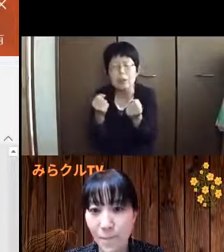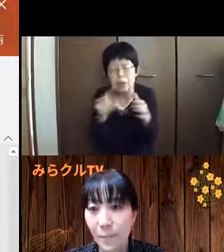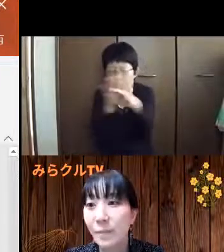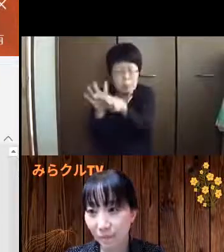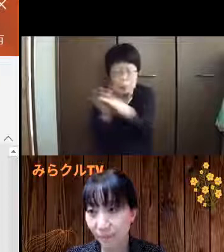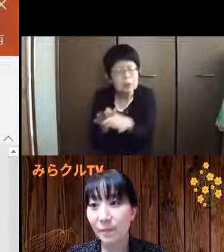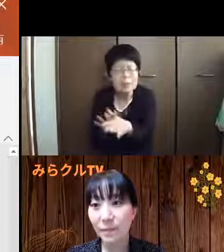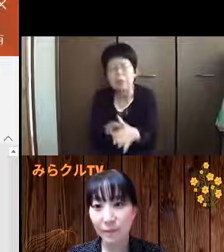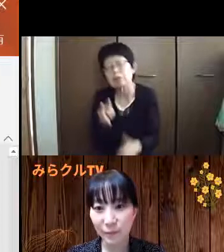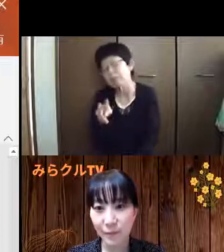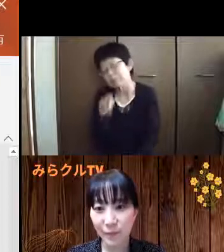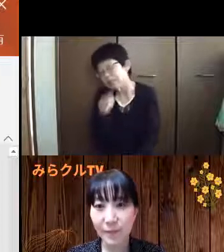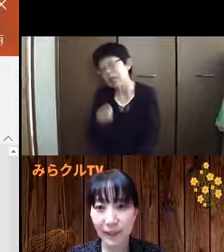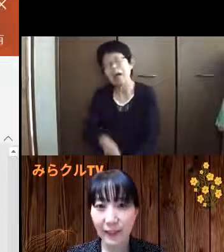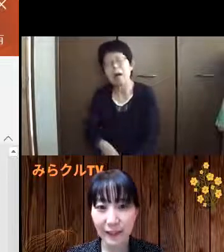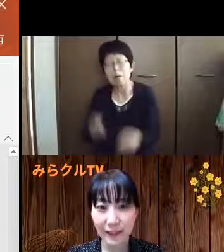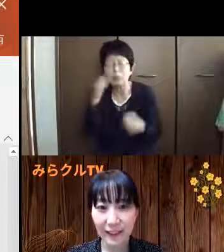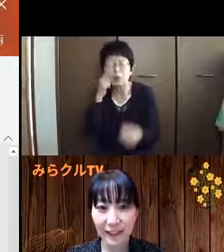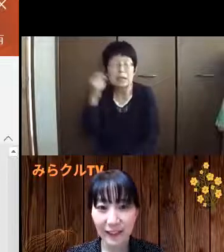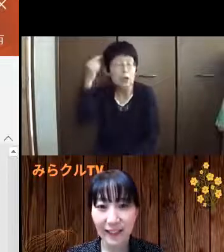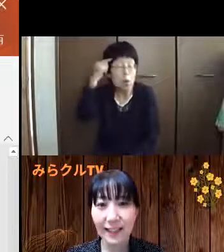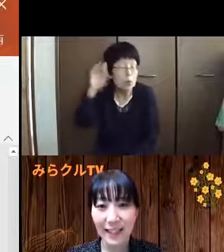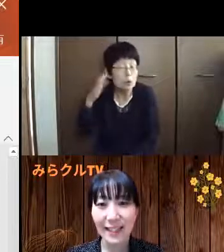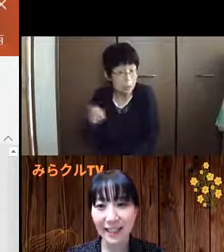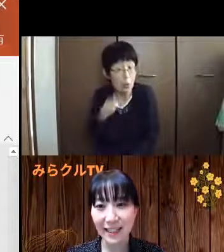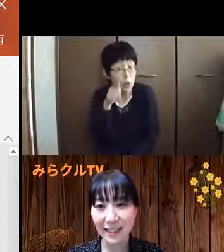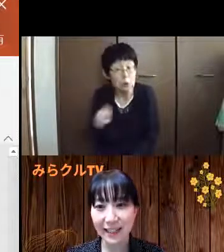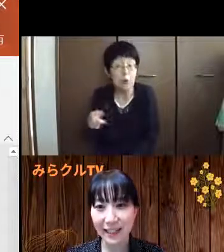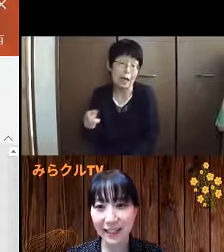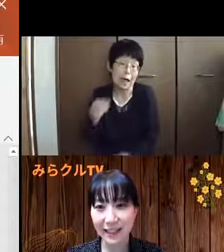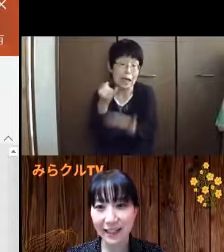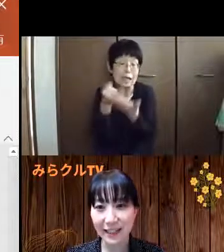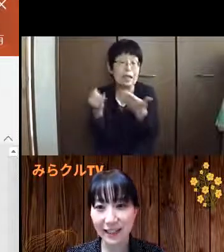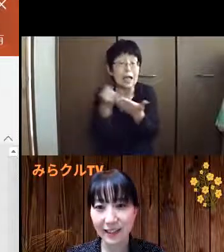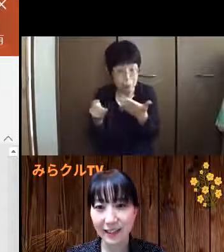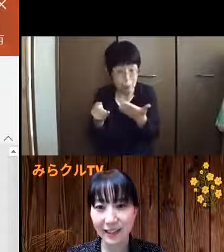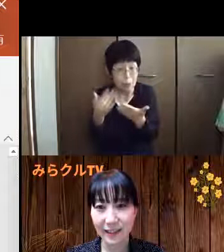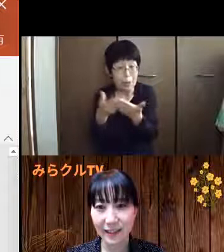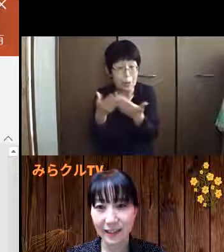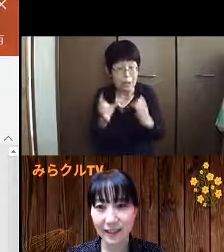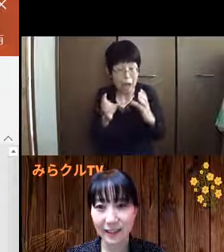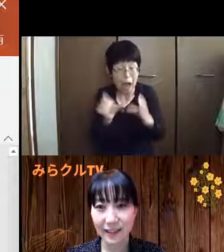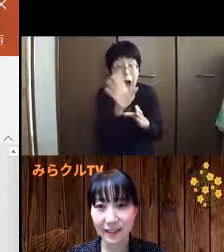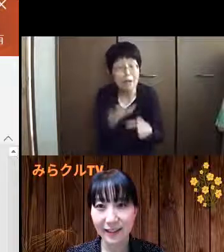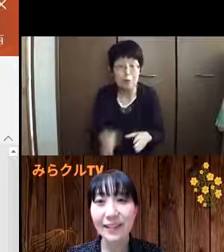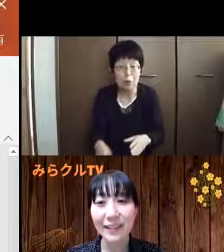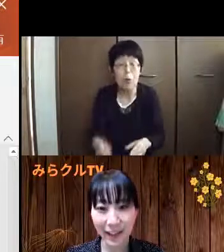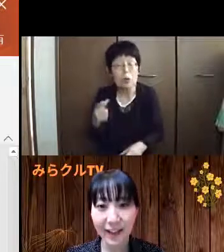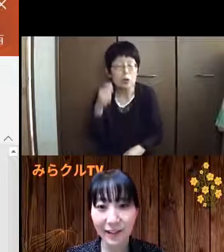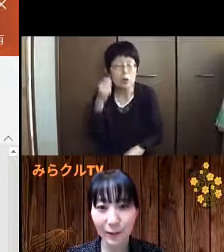ですよ。 うん。 ところが、それがイラストでね、 確かに確かに。 書いてあると、その壁がなくなるんですよね。 ね、本